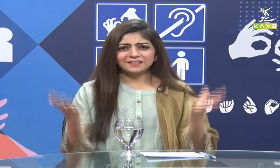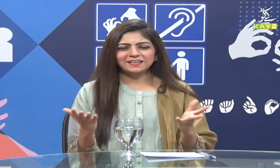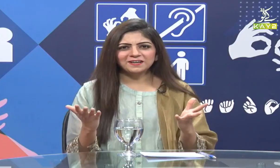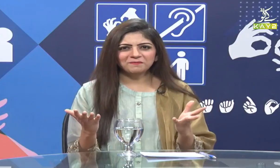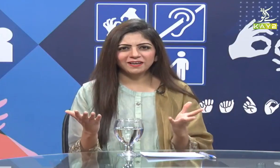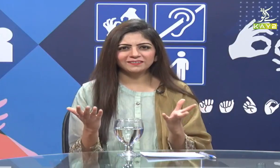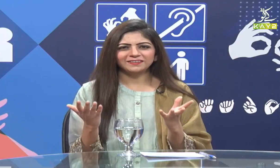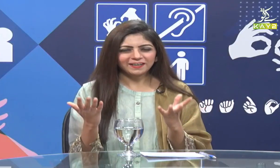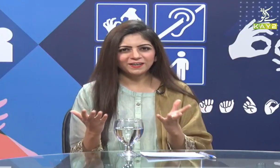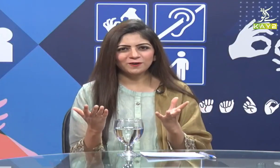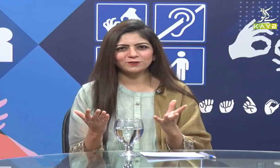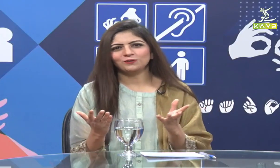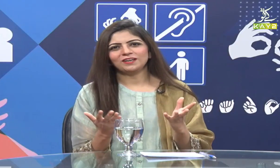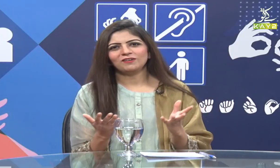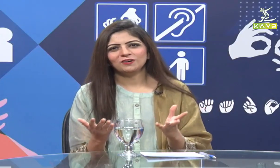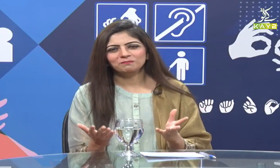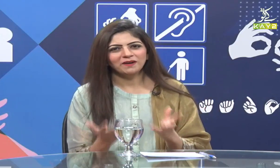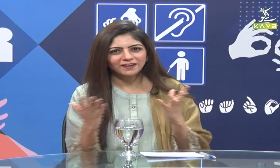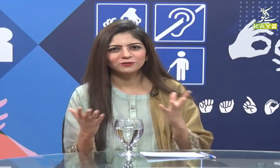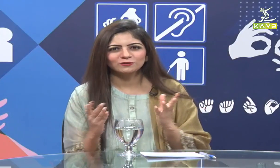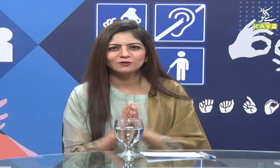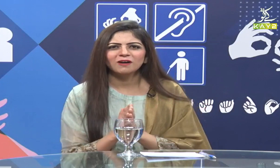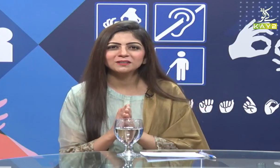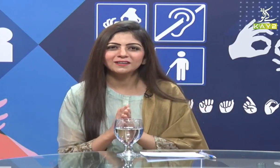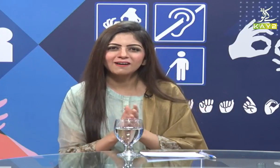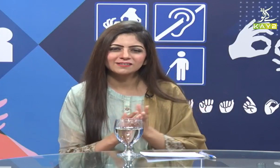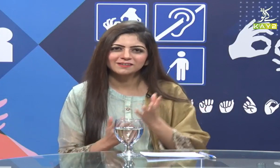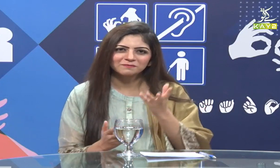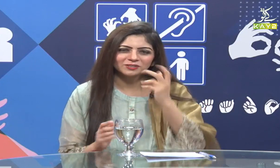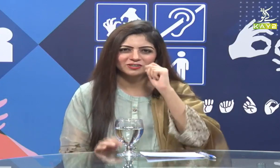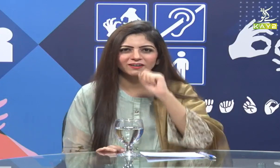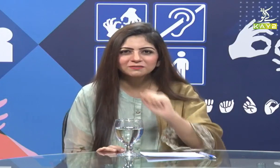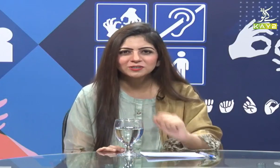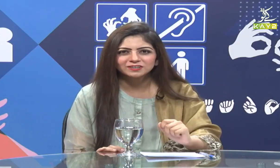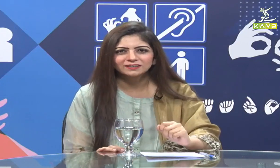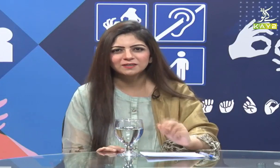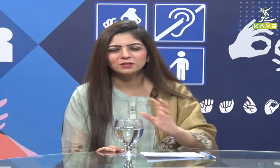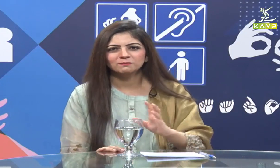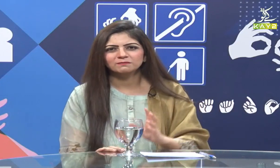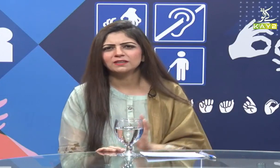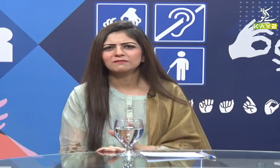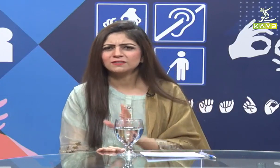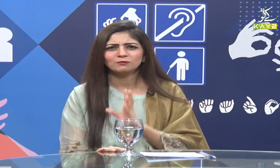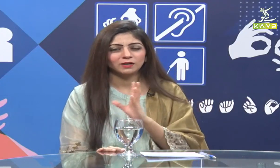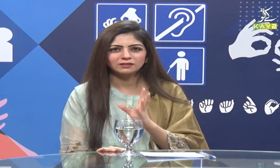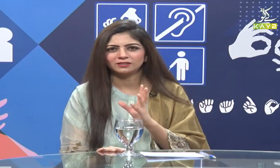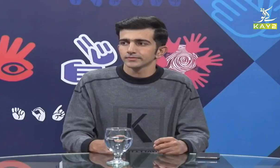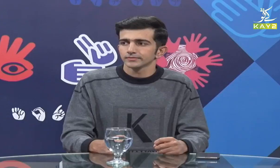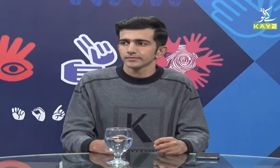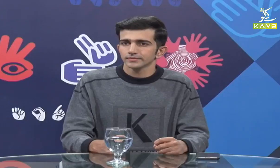नाज़रीन, हमारे देखने और सुनने वालों प्यारे दोस्तों, आपने देखा हसन ने अपनी शरारत भी शेयर की बचपन की। वैसे वो बड़ा शरारती होता था और